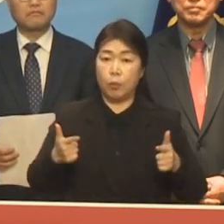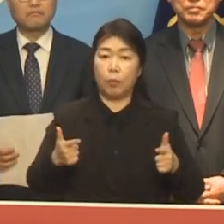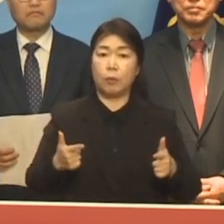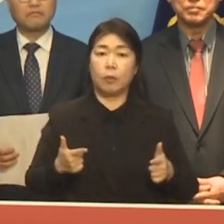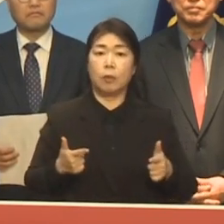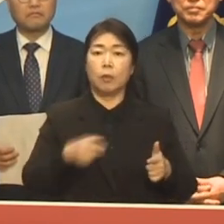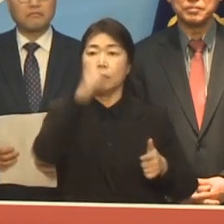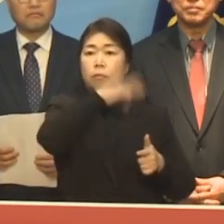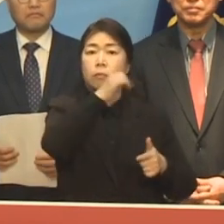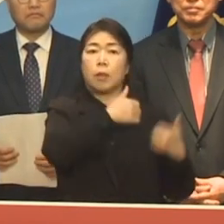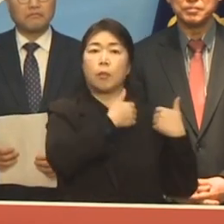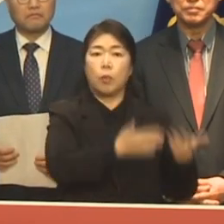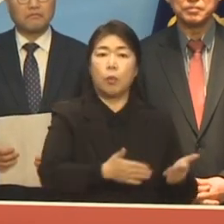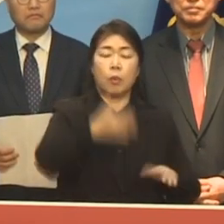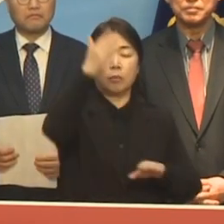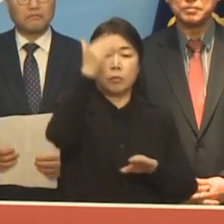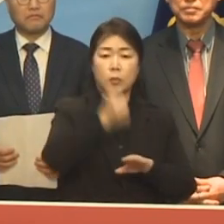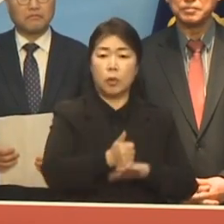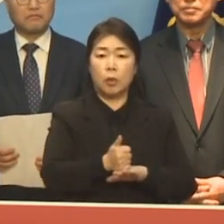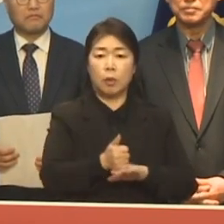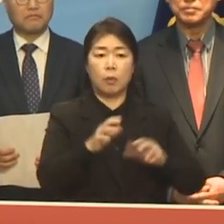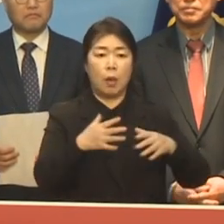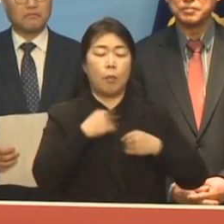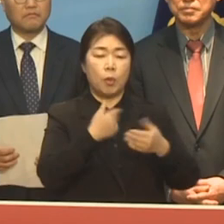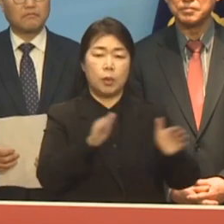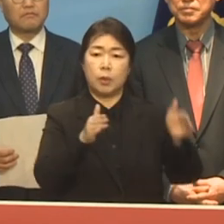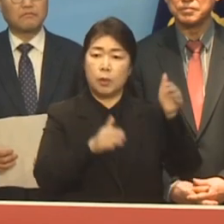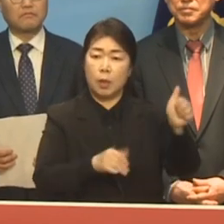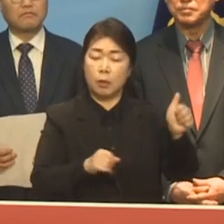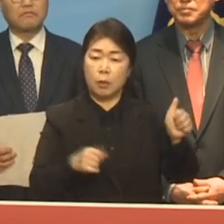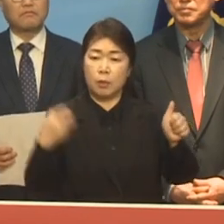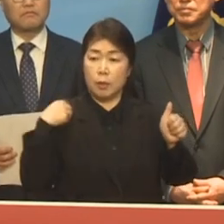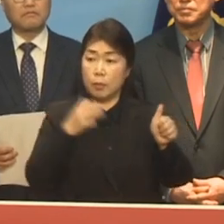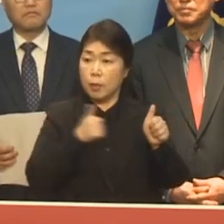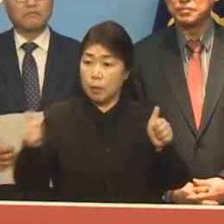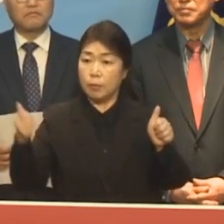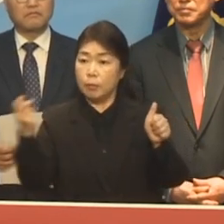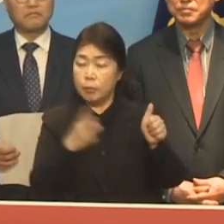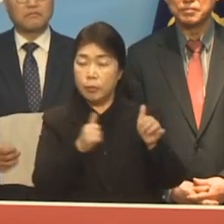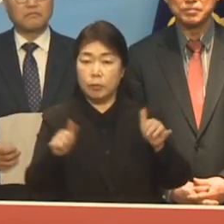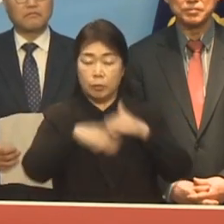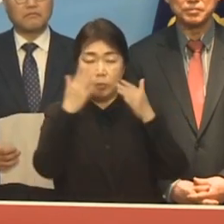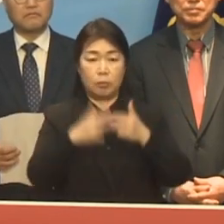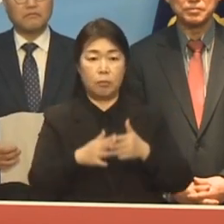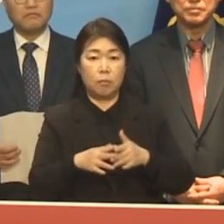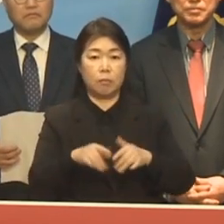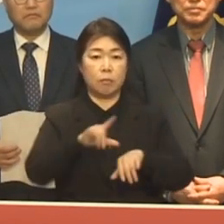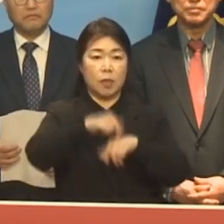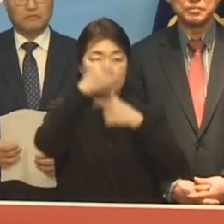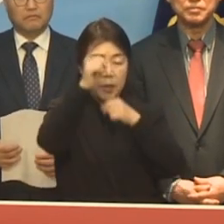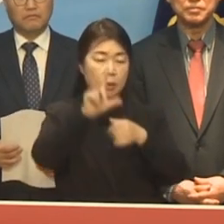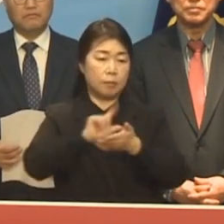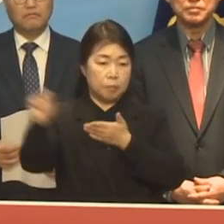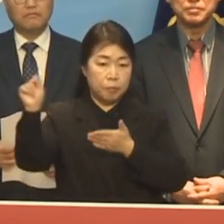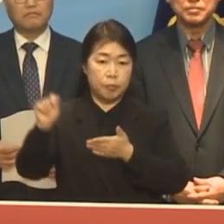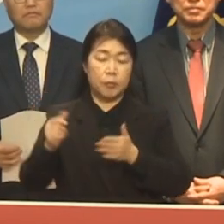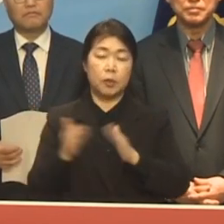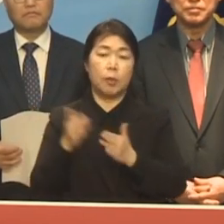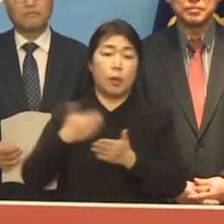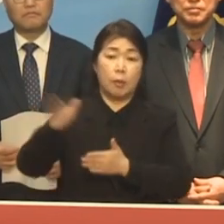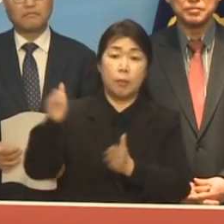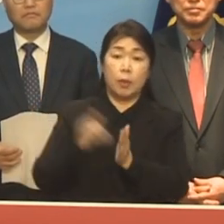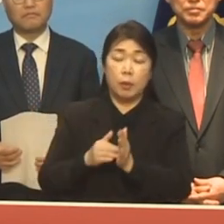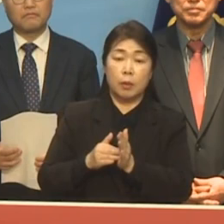않고 방치한 가운데 국가안보실장 등 고위 책임자들은 모두 정시에 퇴근한 것으로 밝혀졌다.